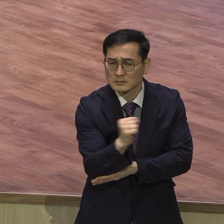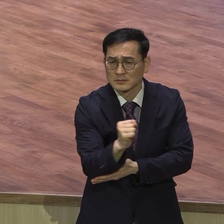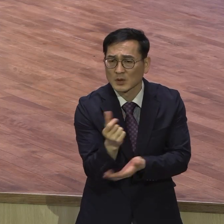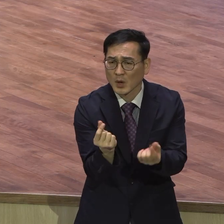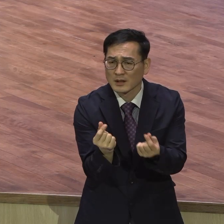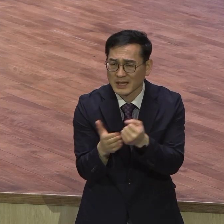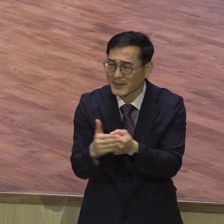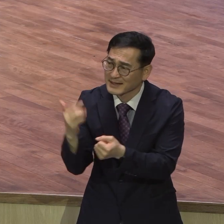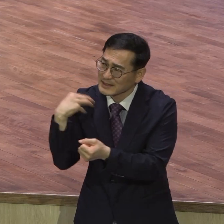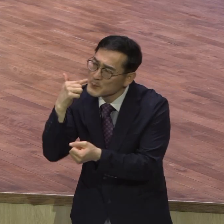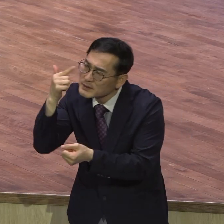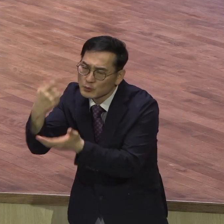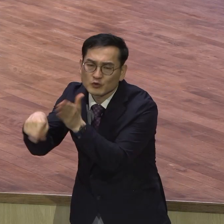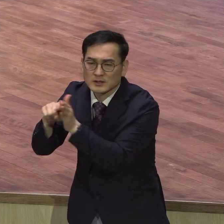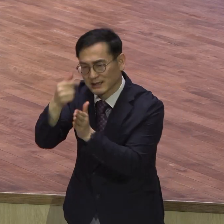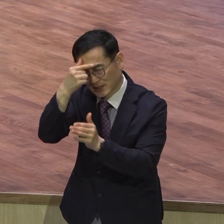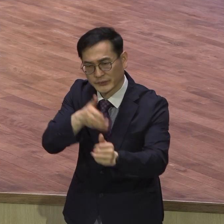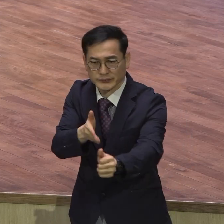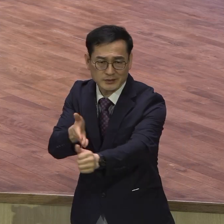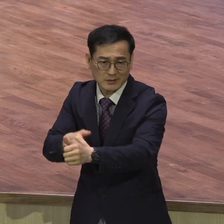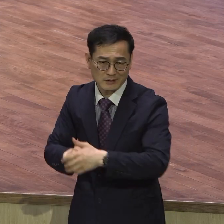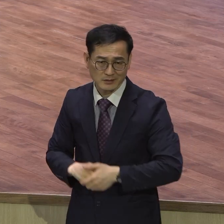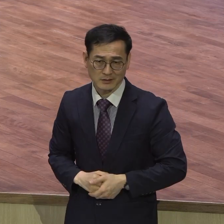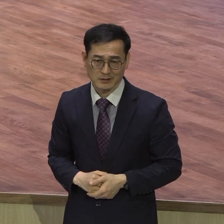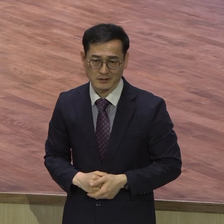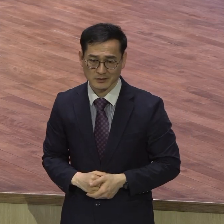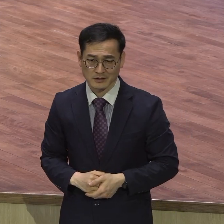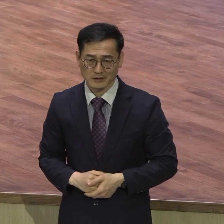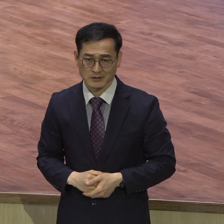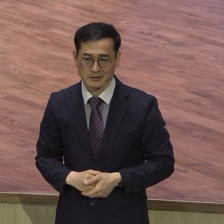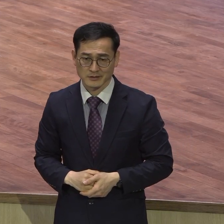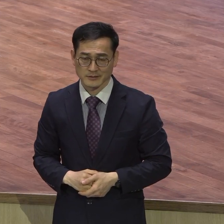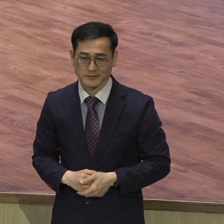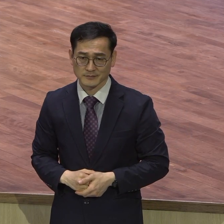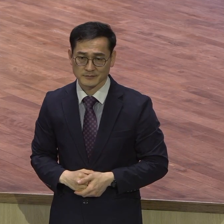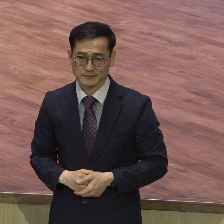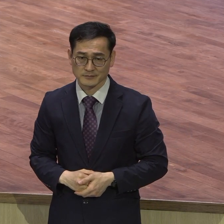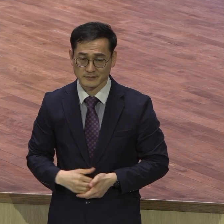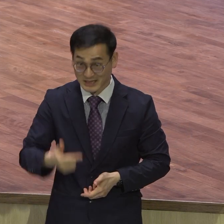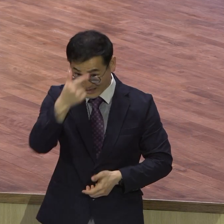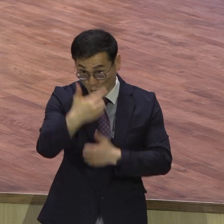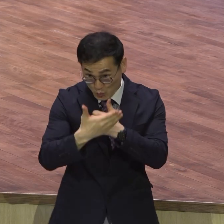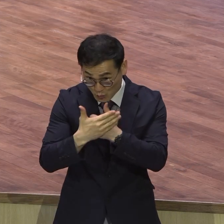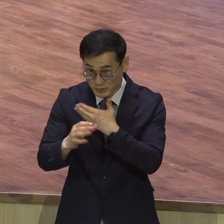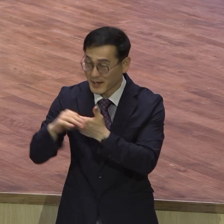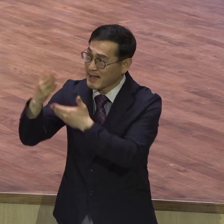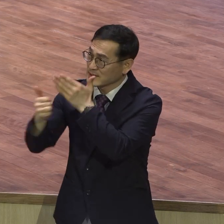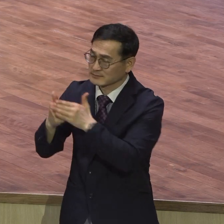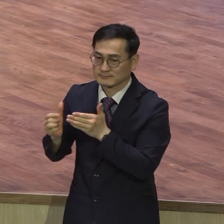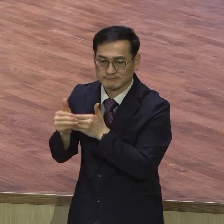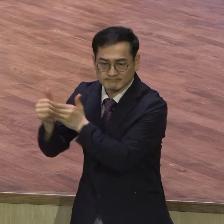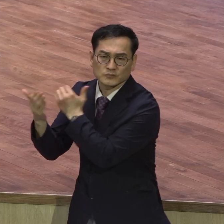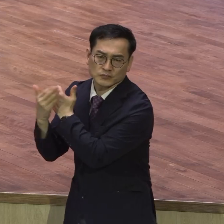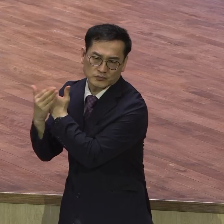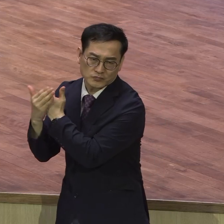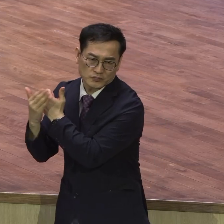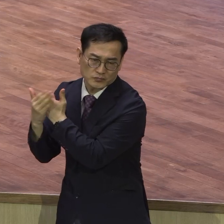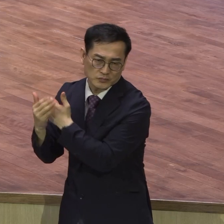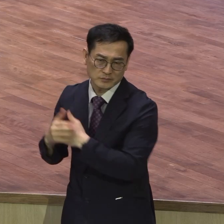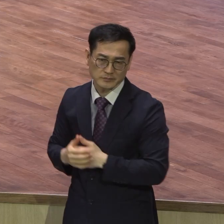바랍니다. 그래야 제가 바로 스쳐서 하나님의 쓰임 밟을 거 아니에요. 그리고 여러분 교구의 목사님들